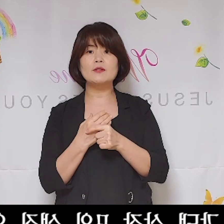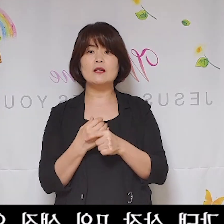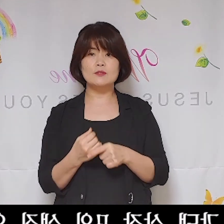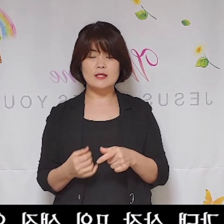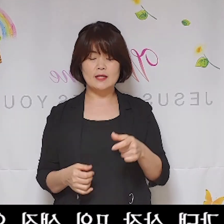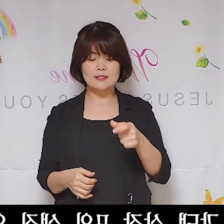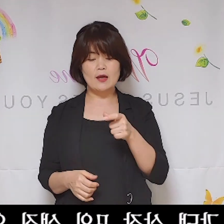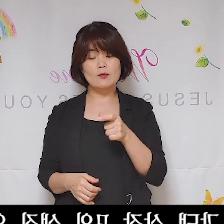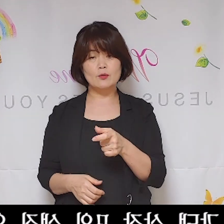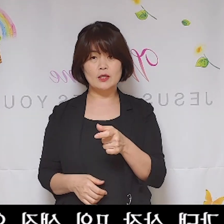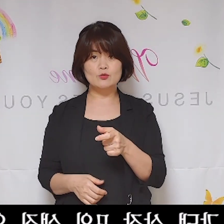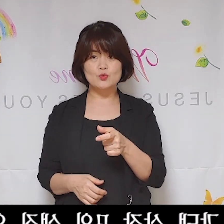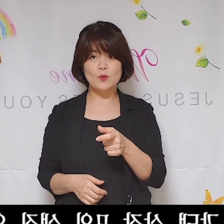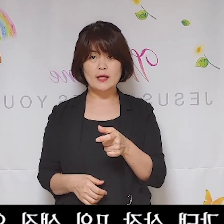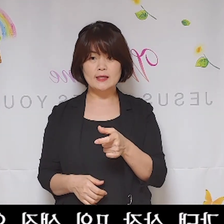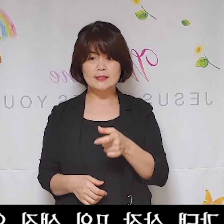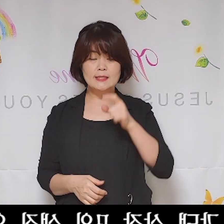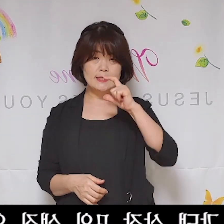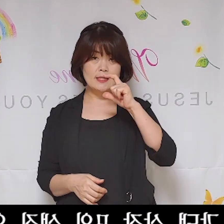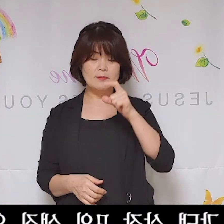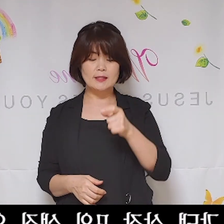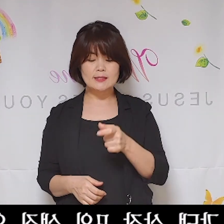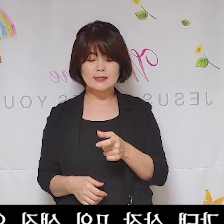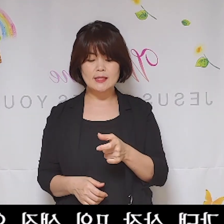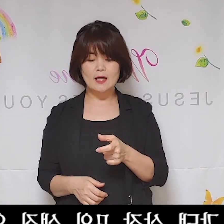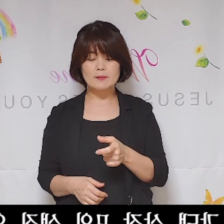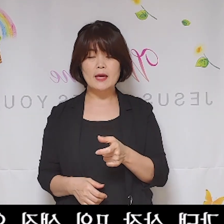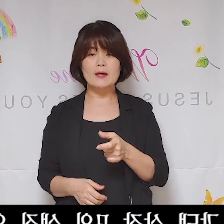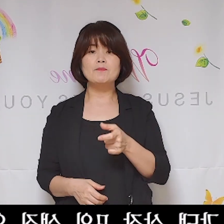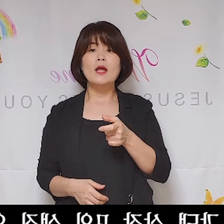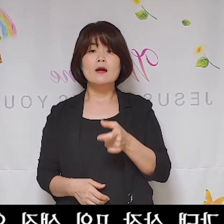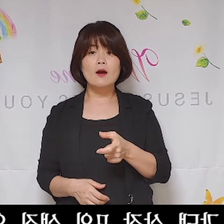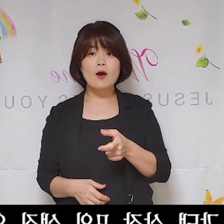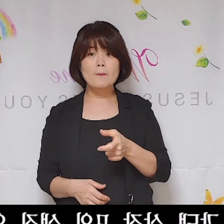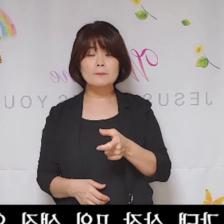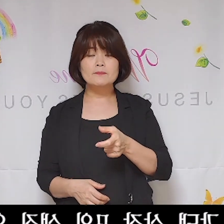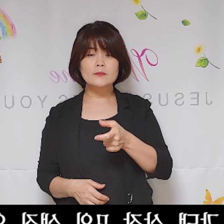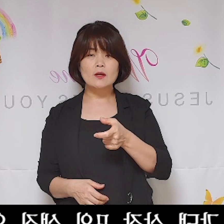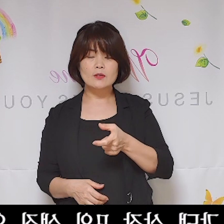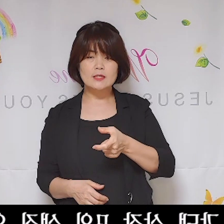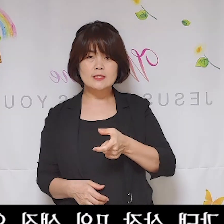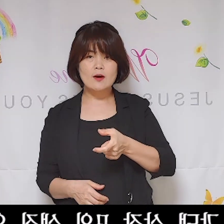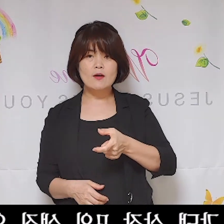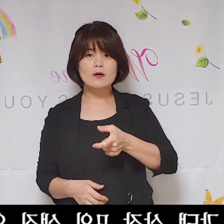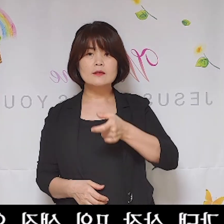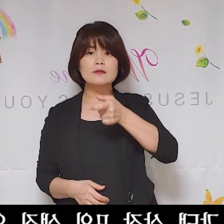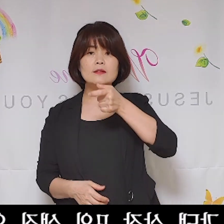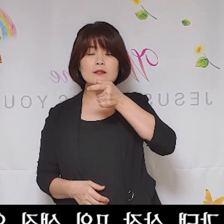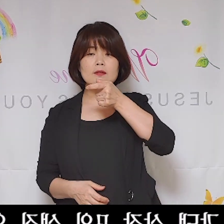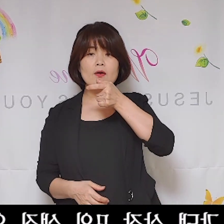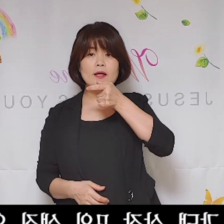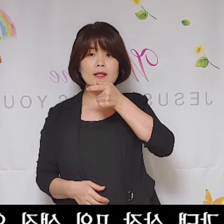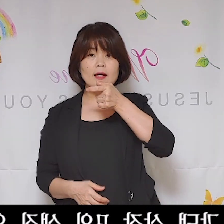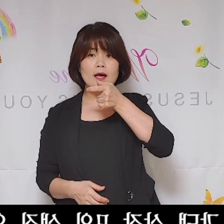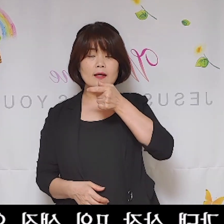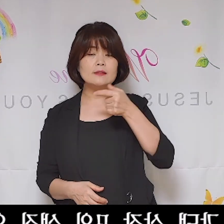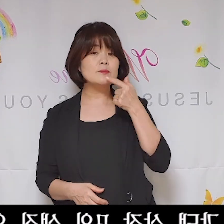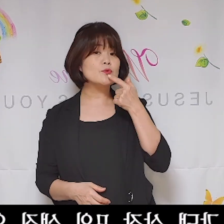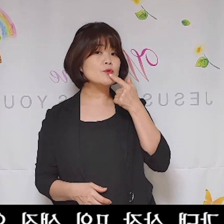잡았다고 생각하세요. 이렇게 두 손가락을 C자를 만드신 다음에 컵 여기에서 턱에다가